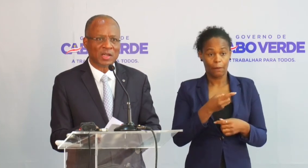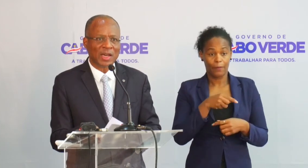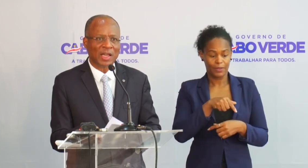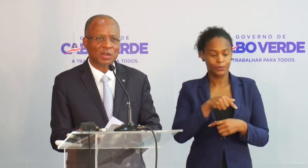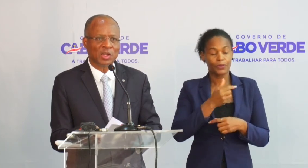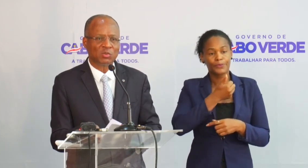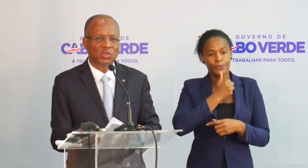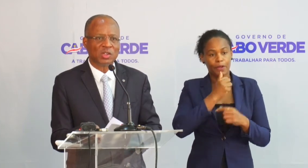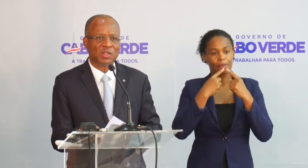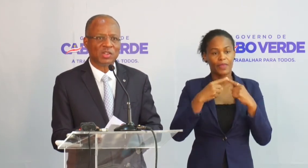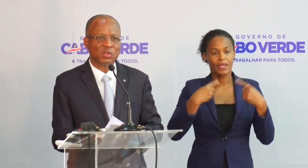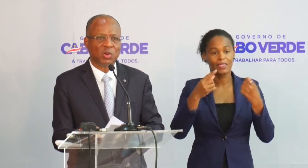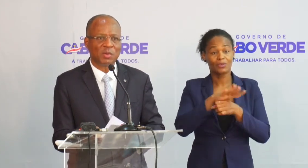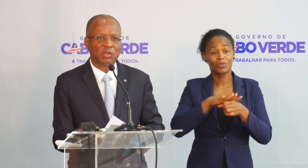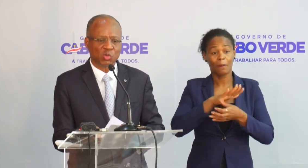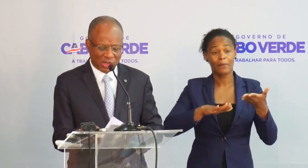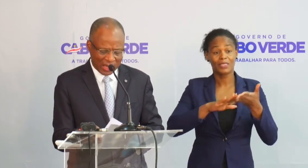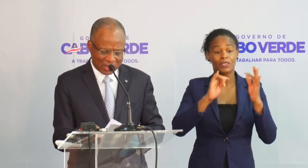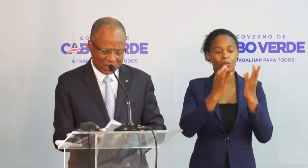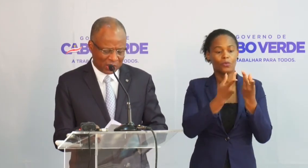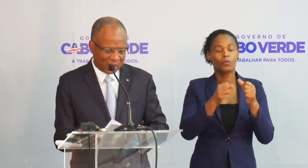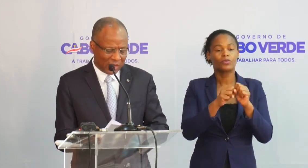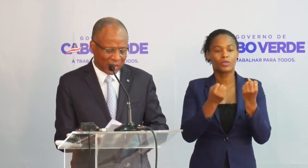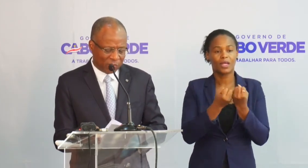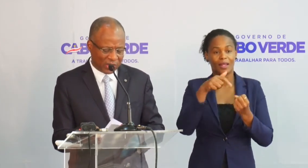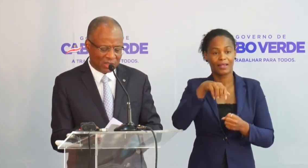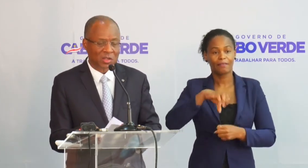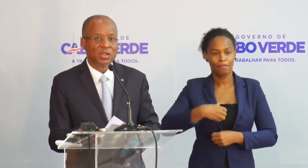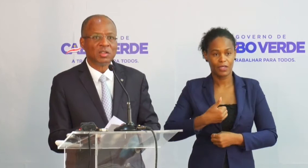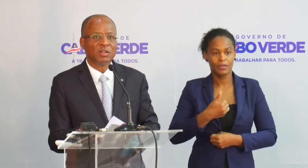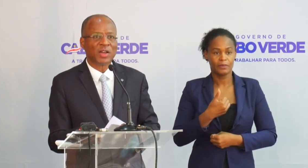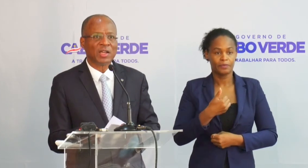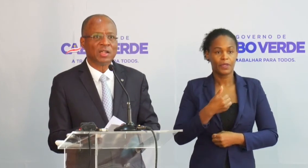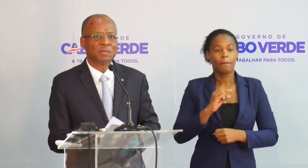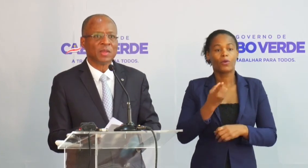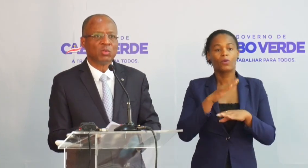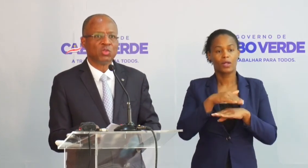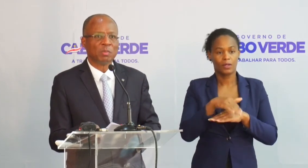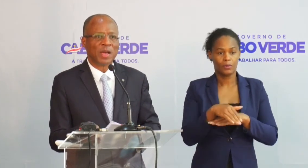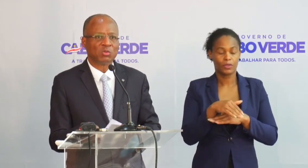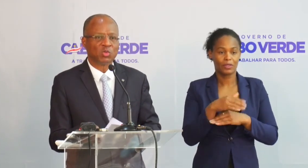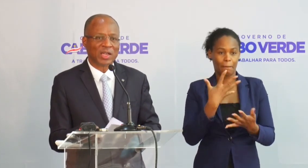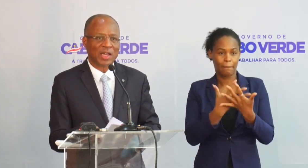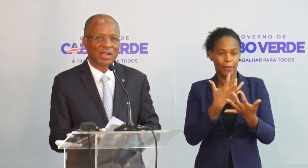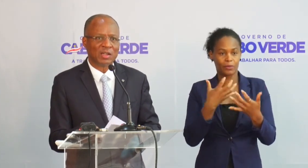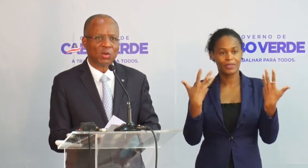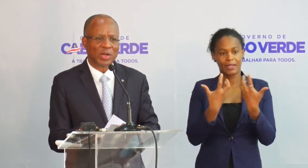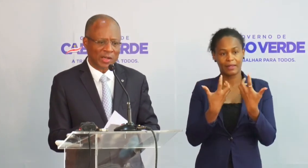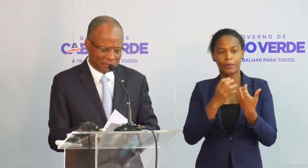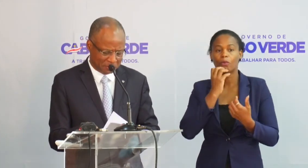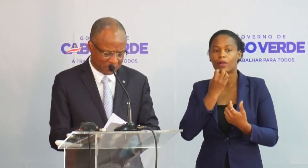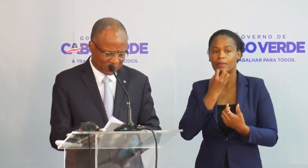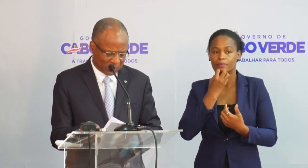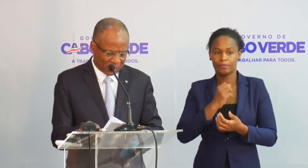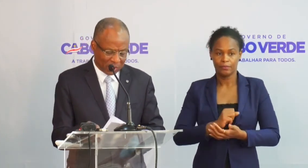para declarar a situação de emergência económica e social em Cabo Verde, derivada dos impactos da guerra na